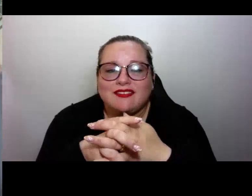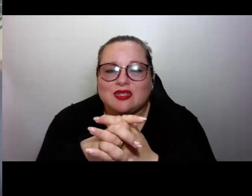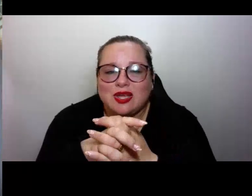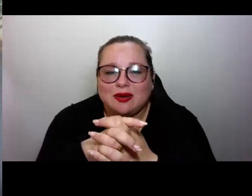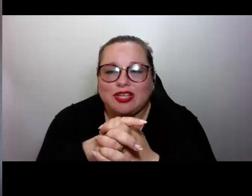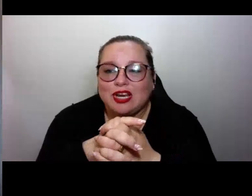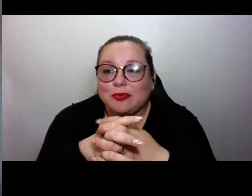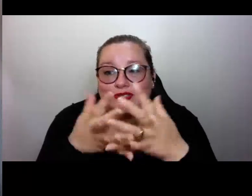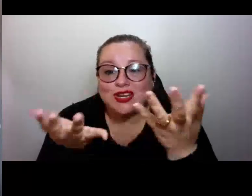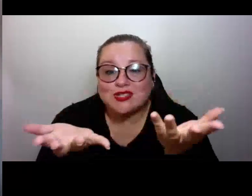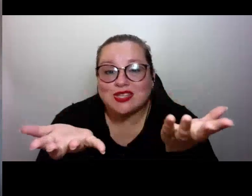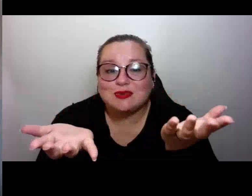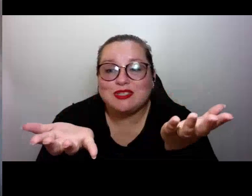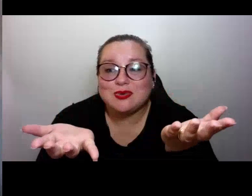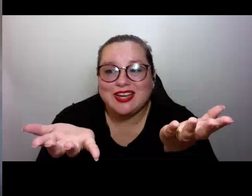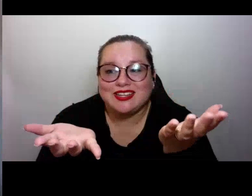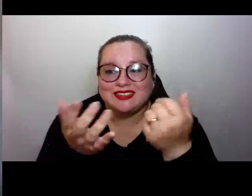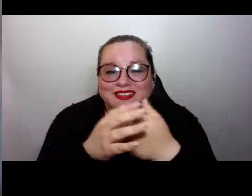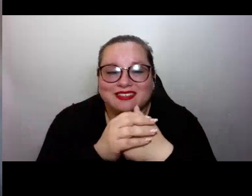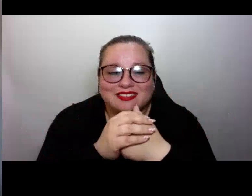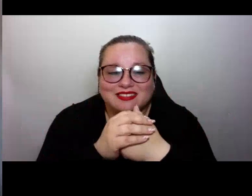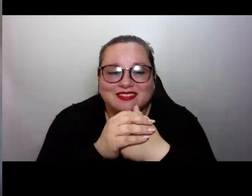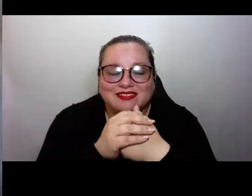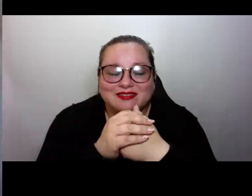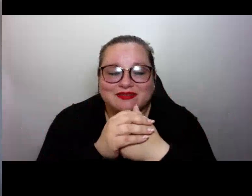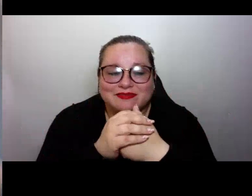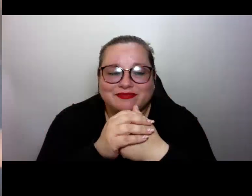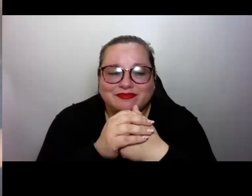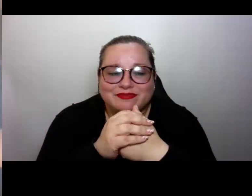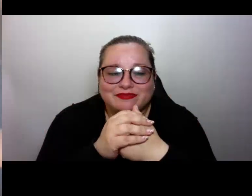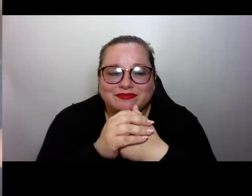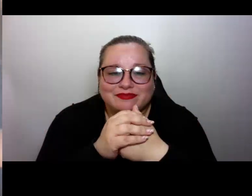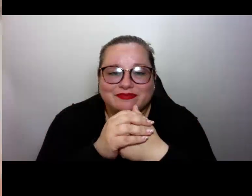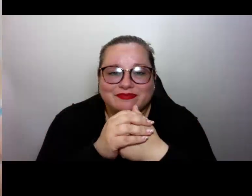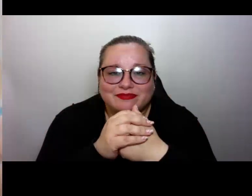algo que sea visual, porque las personas sordas son visuales.